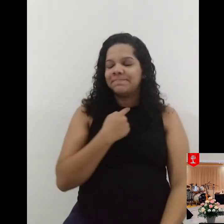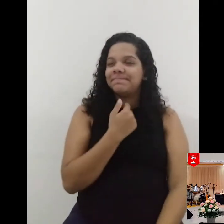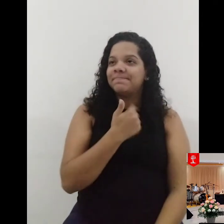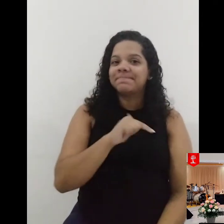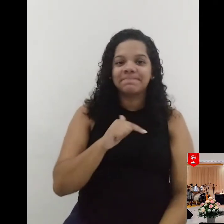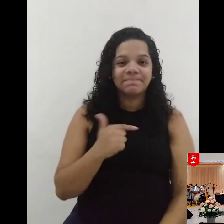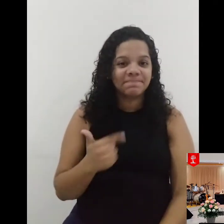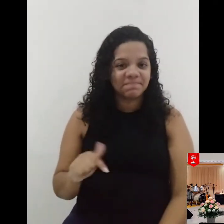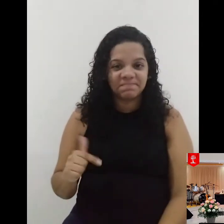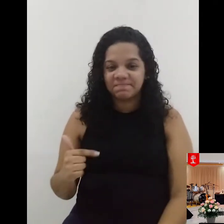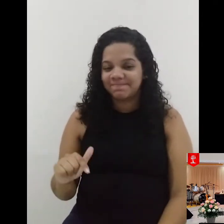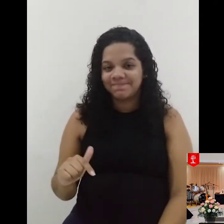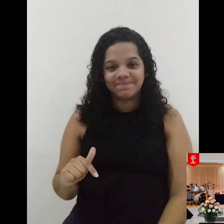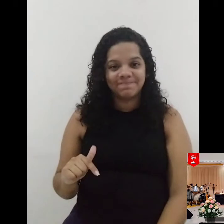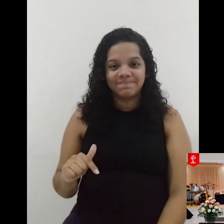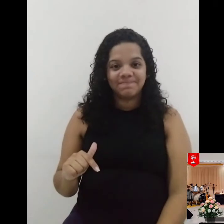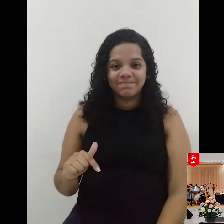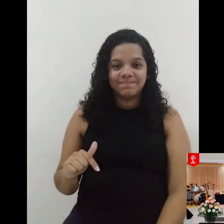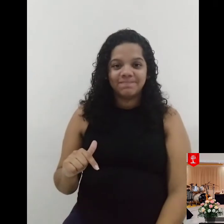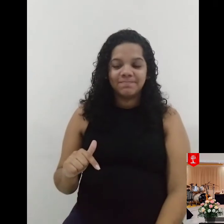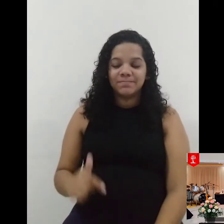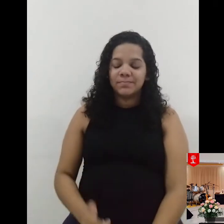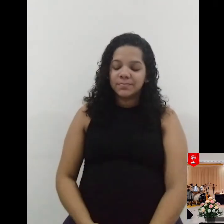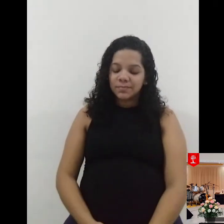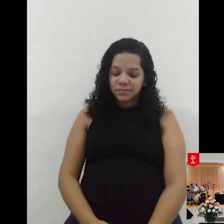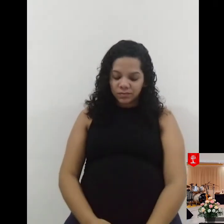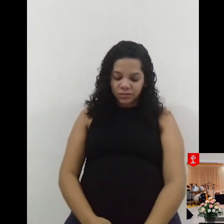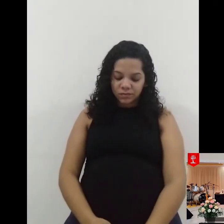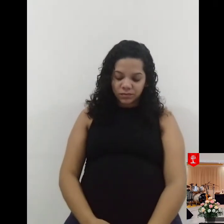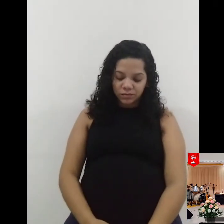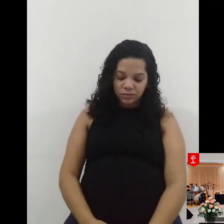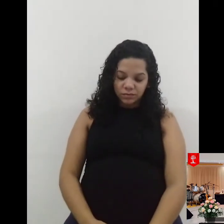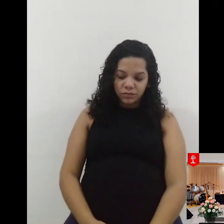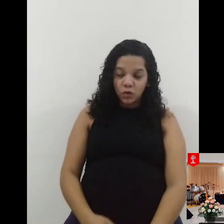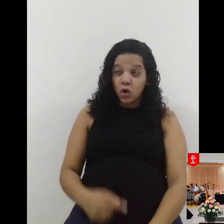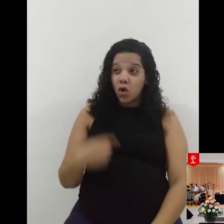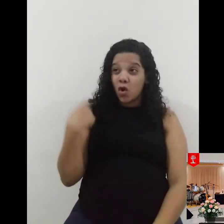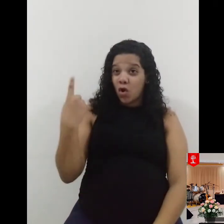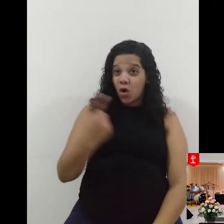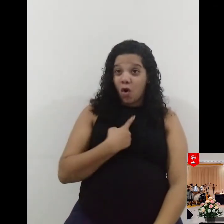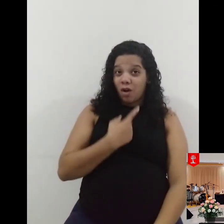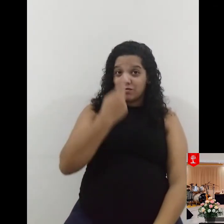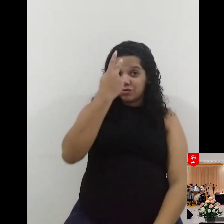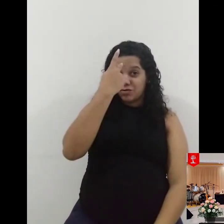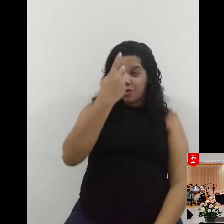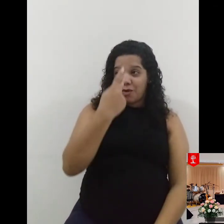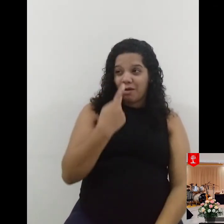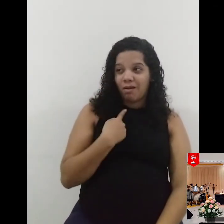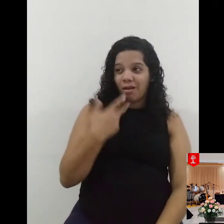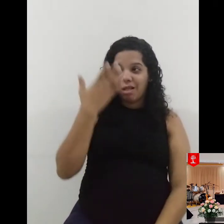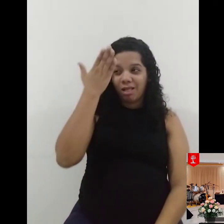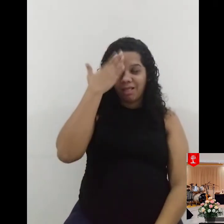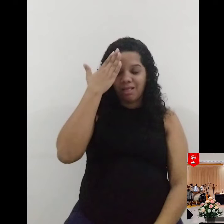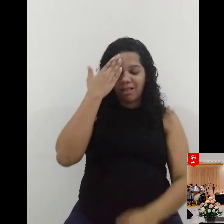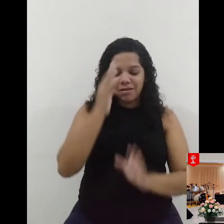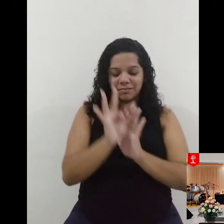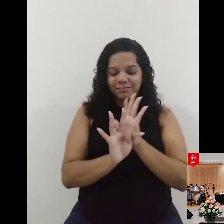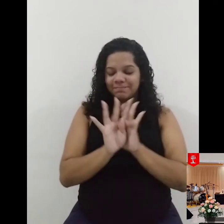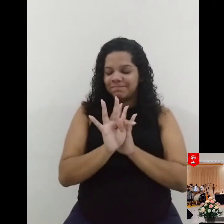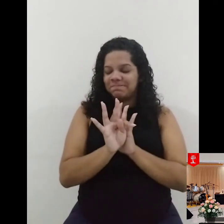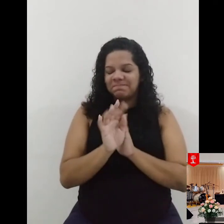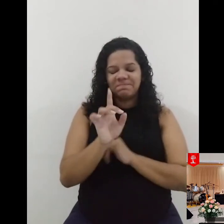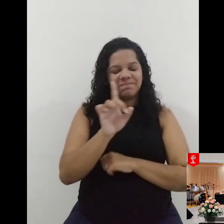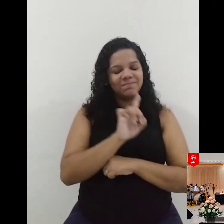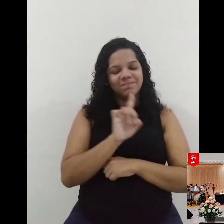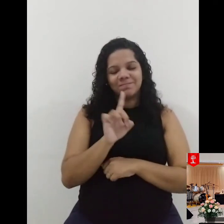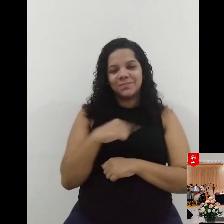do Senhor, tanto na transmissão para na compreensão daquilo que estamos transmitindo. E nós pedimos que Teu Espírito